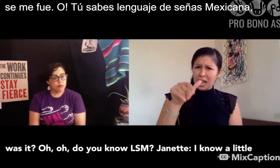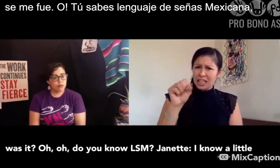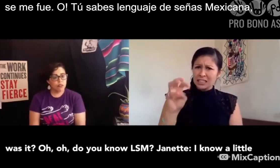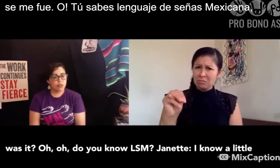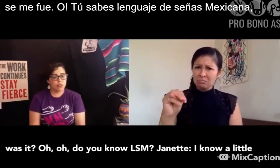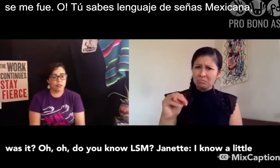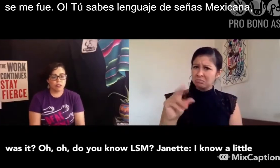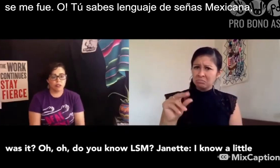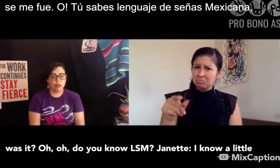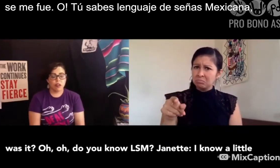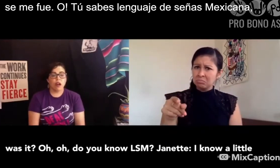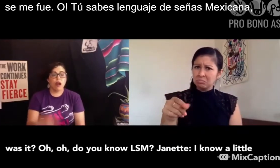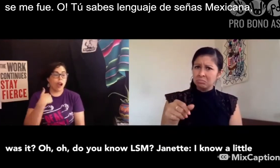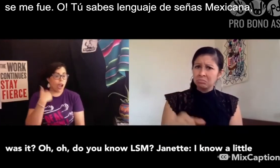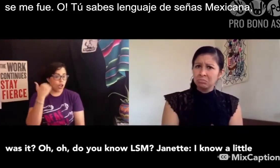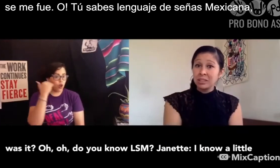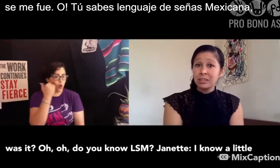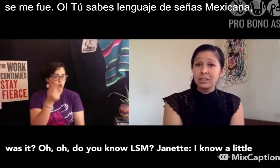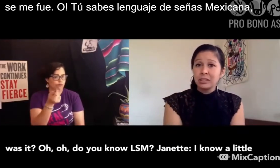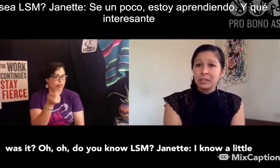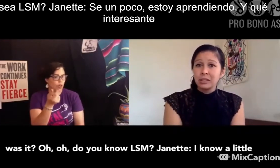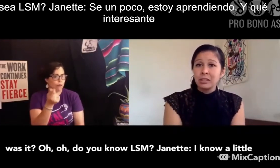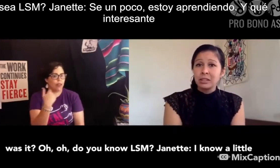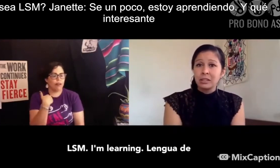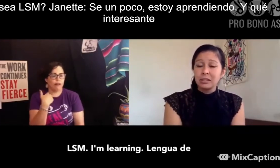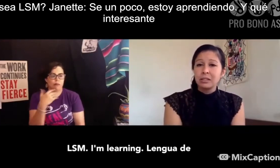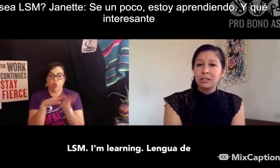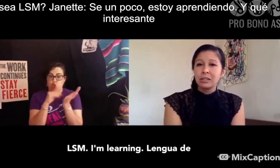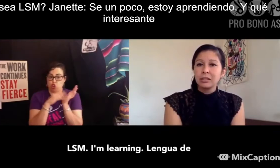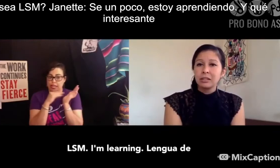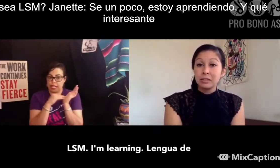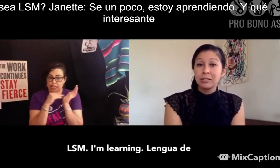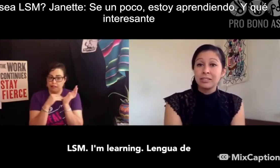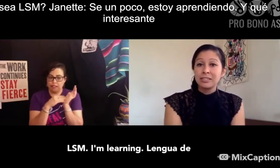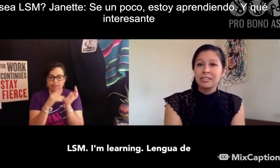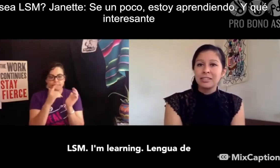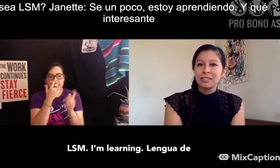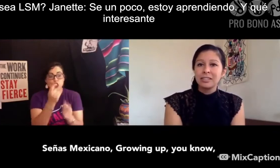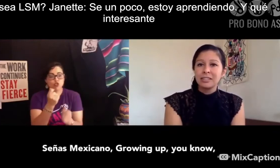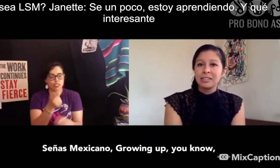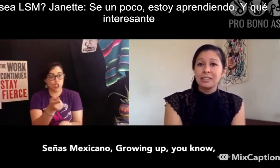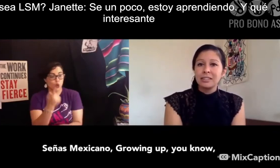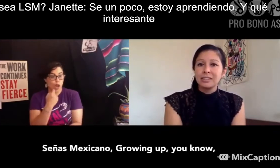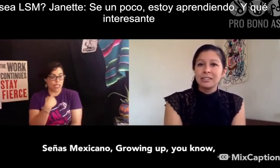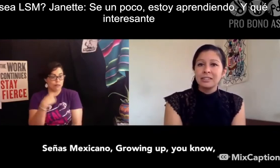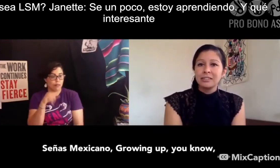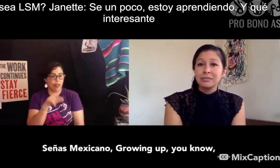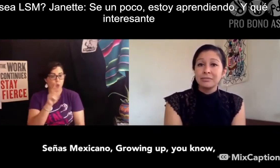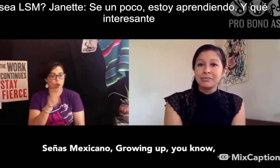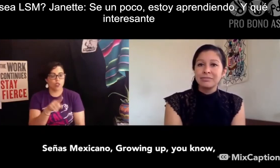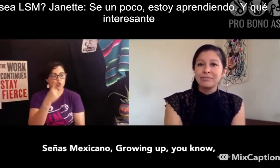fue. Oh, ¿tú sabes lenguaje de señas mexicana? O sea, LSM. Sé un poco,